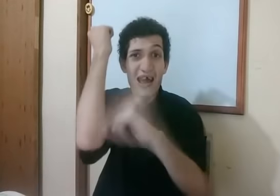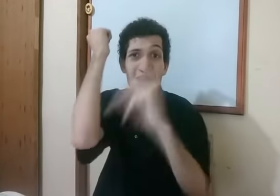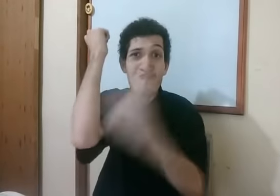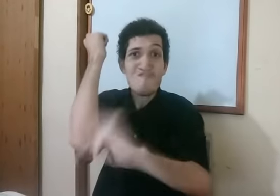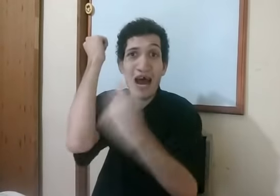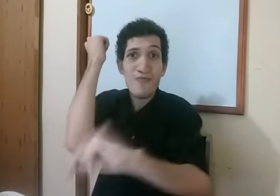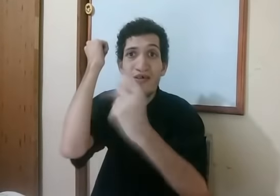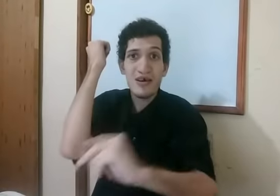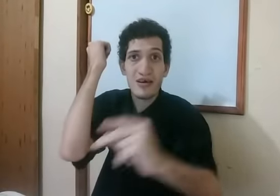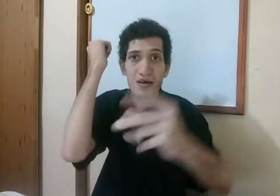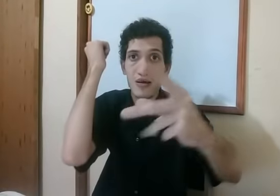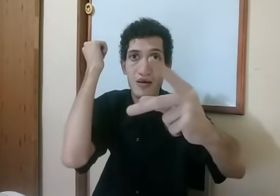é bater.